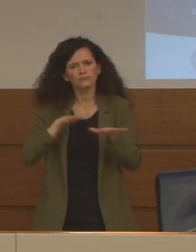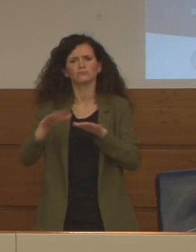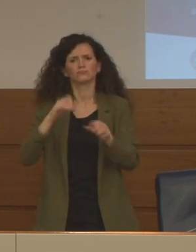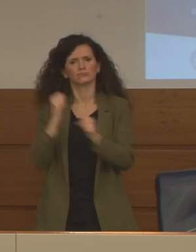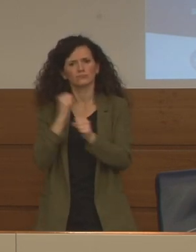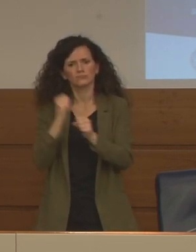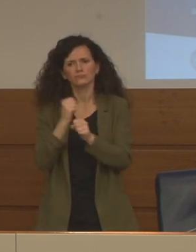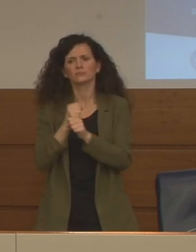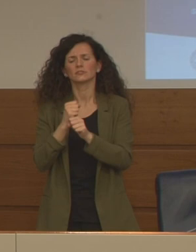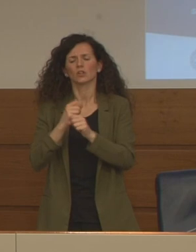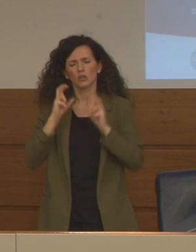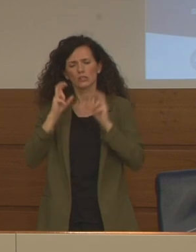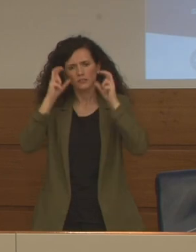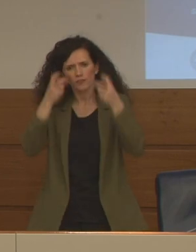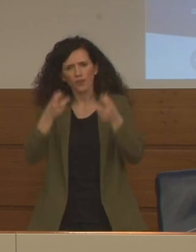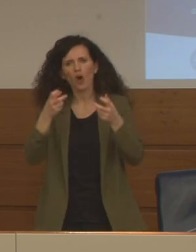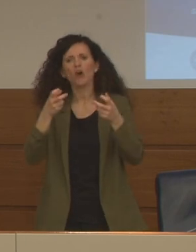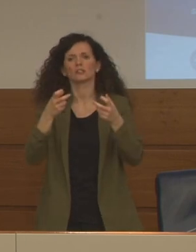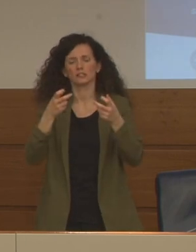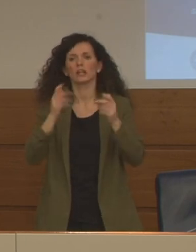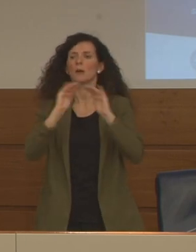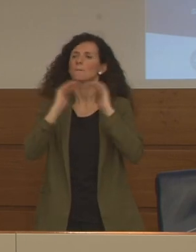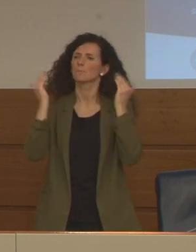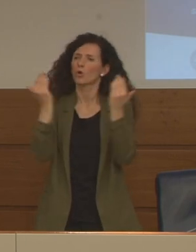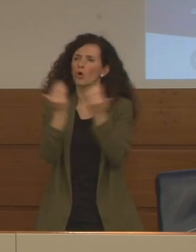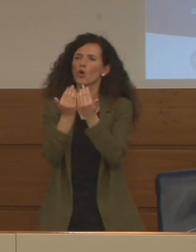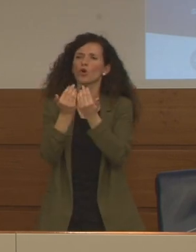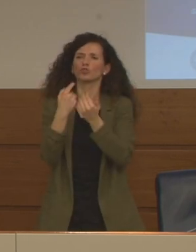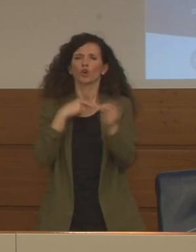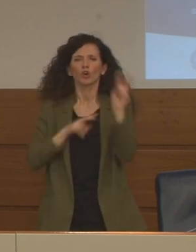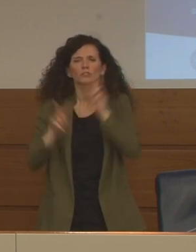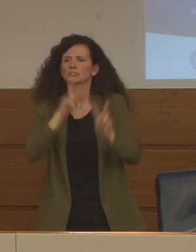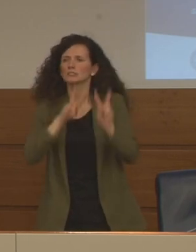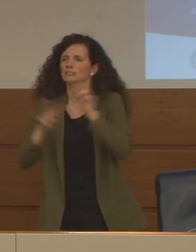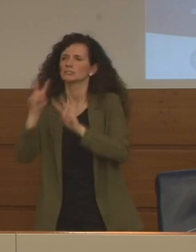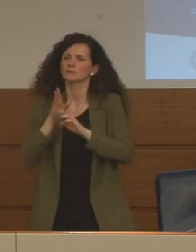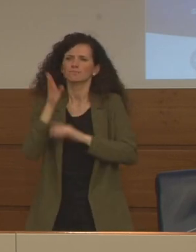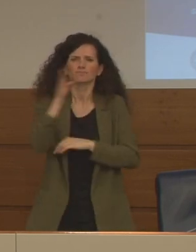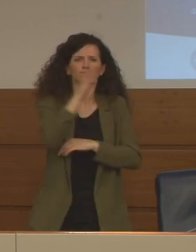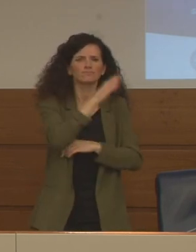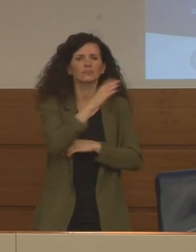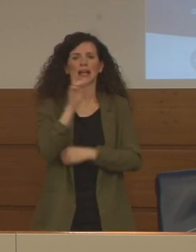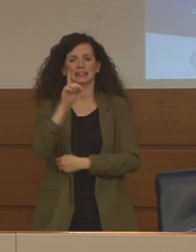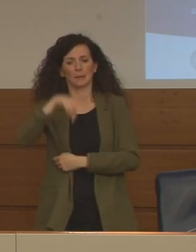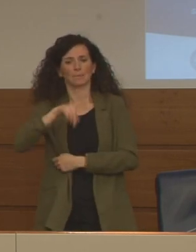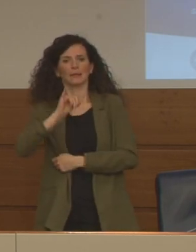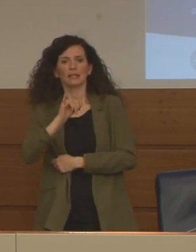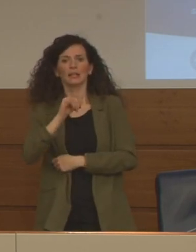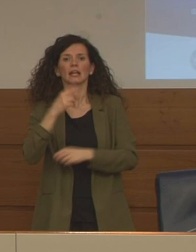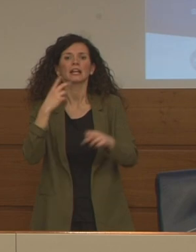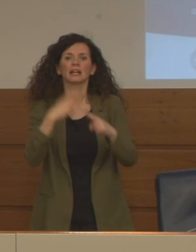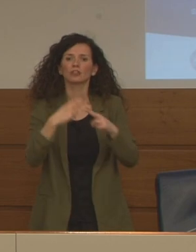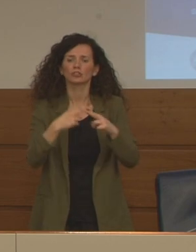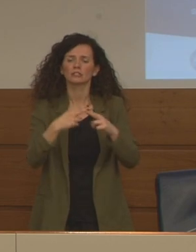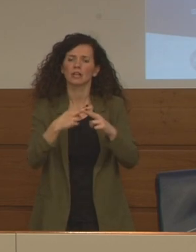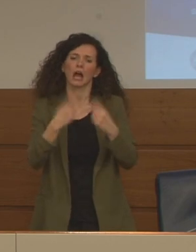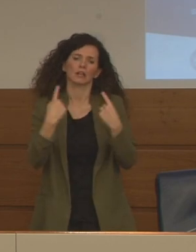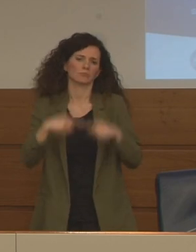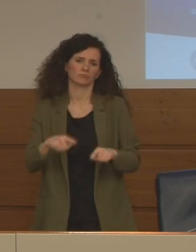tutti gli sforzi andando in giro per il mondo a trovare i dpi che servono